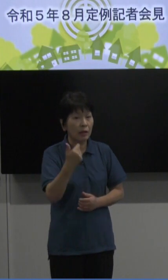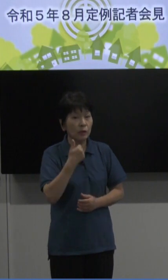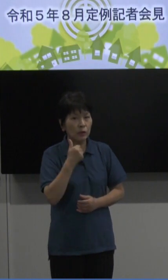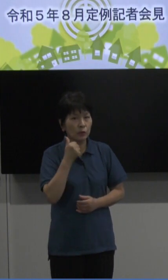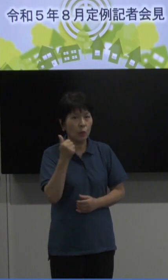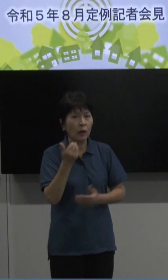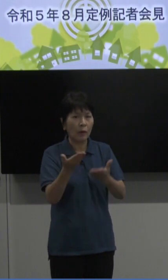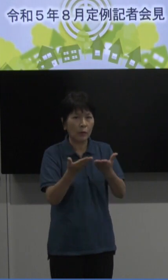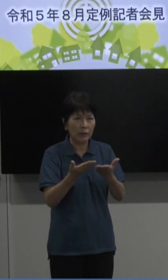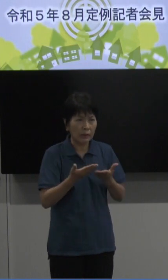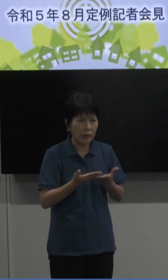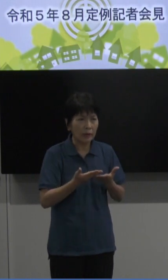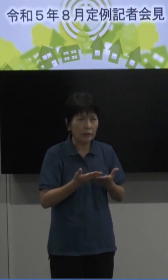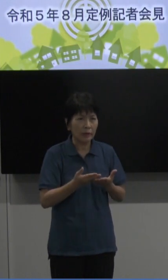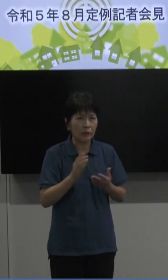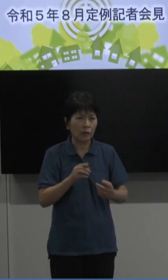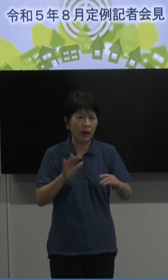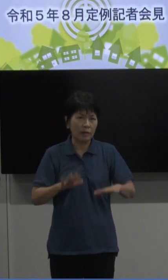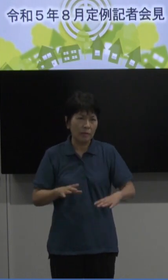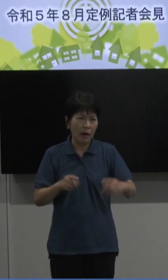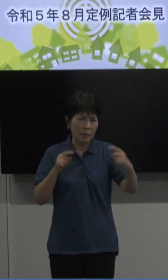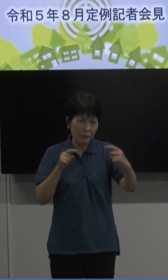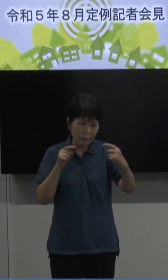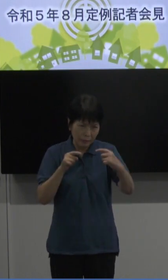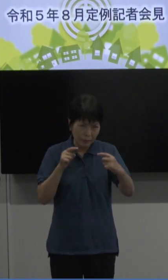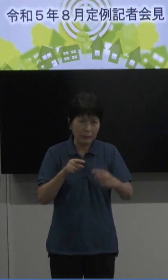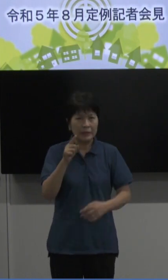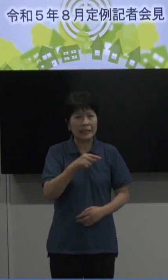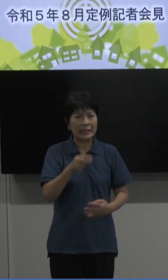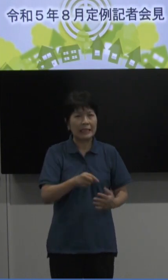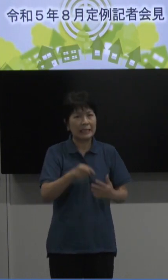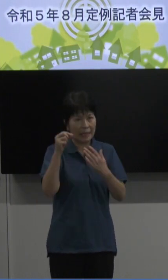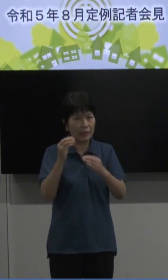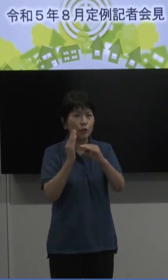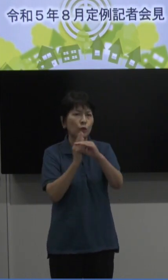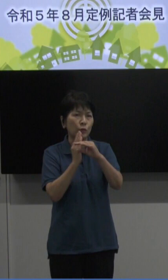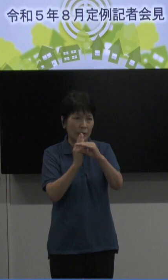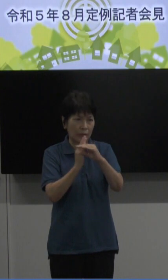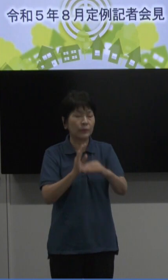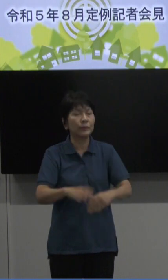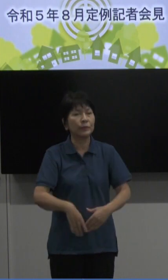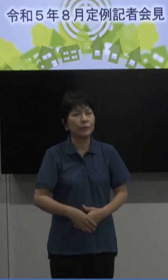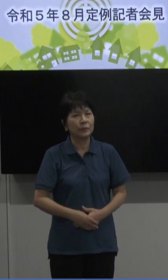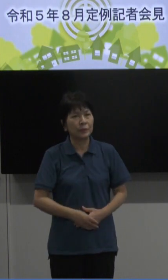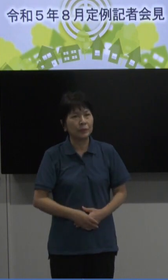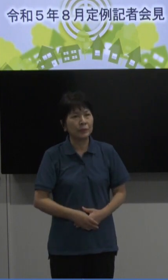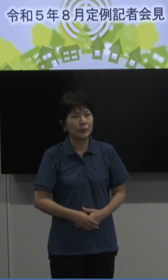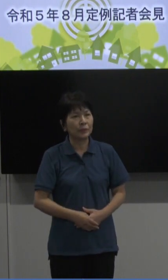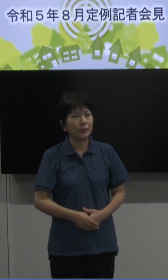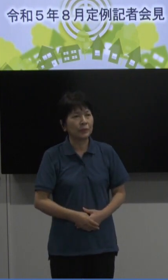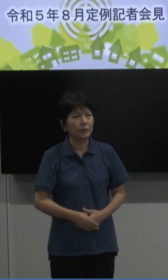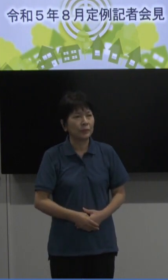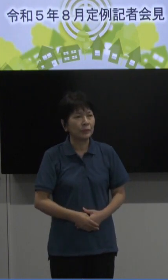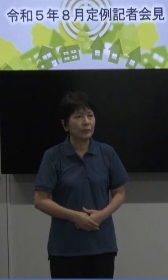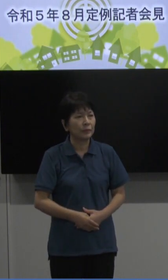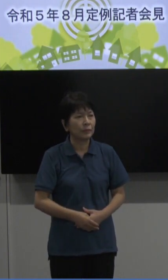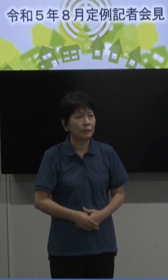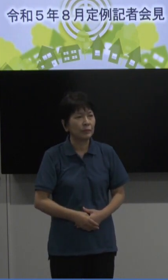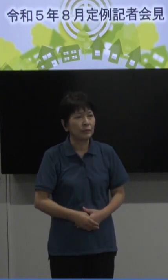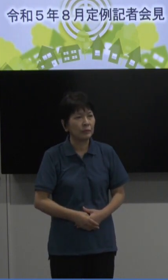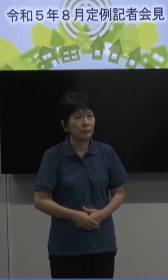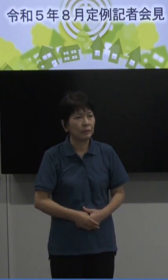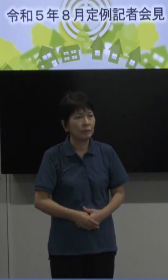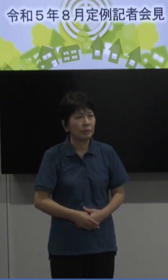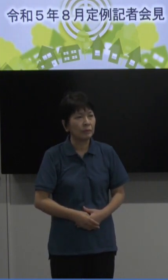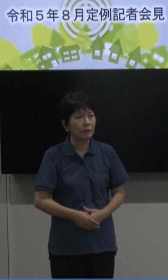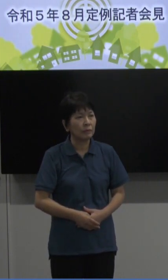今、交渉をさせていただいているという段階でございます。 うん、ありがとうございます。そしたらすみません、確認